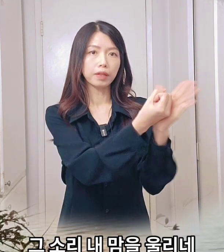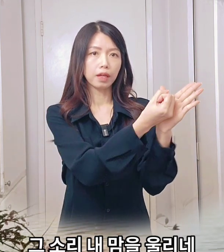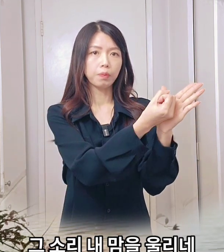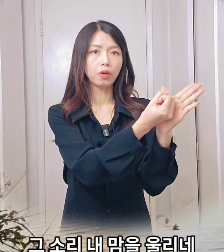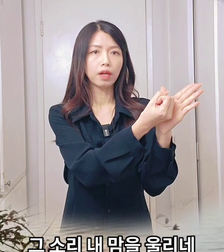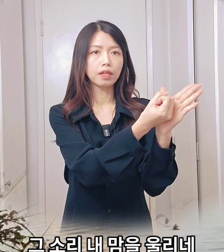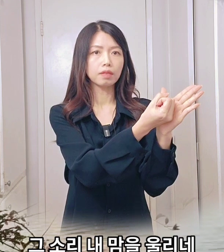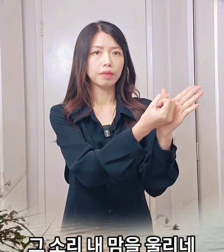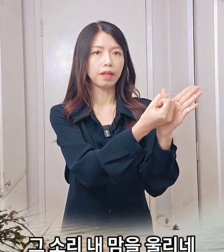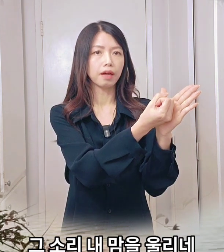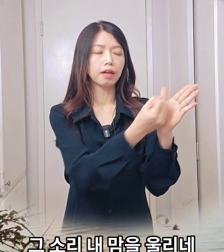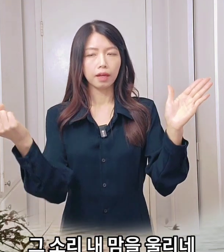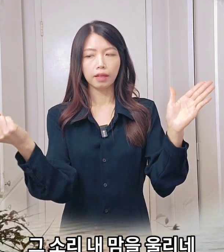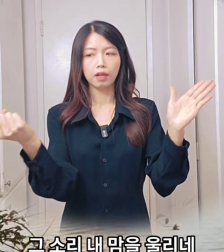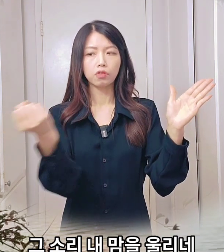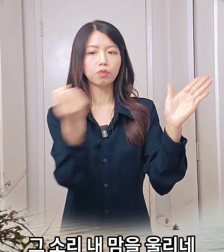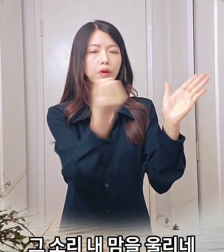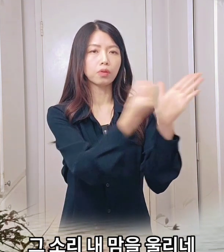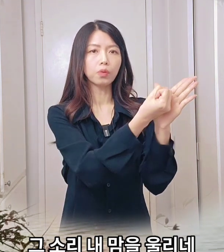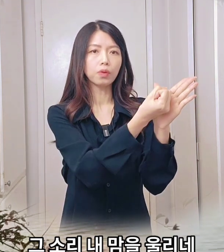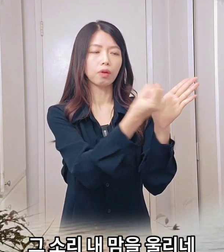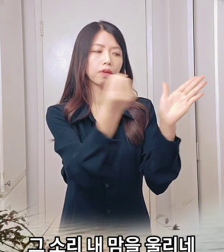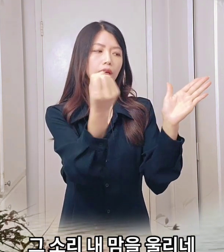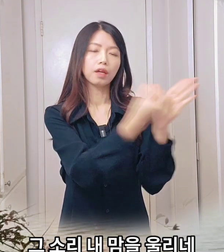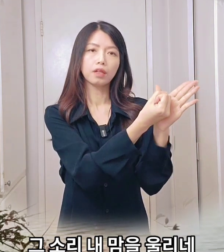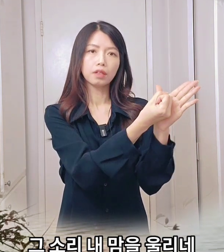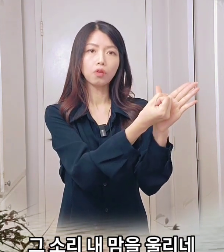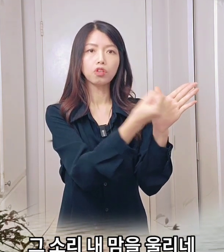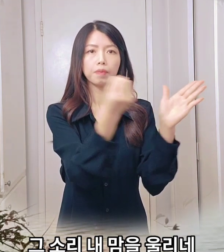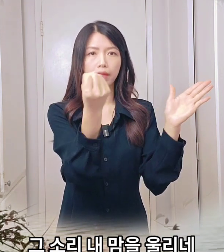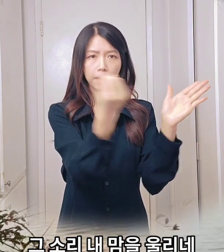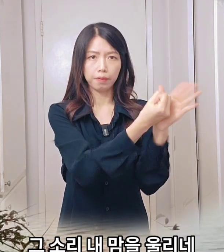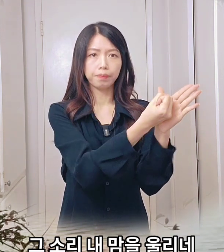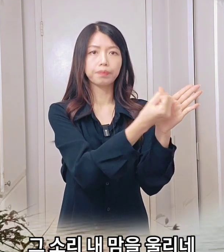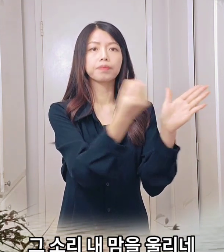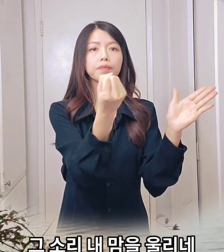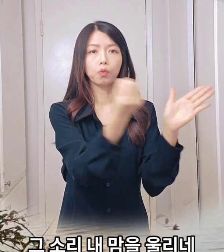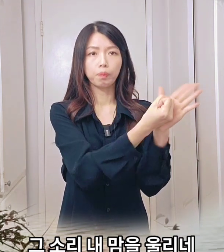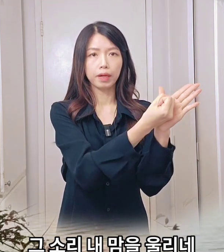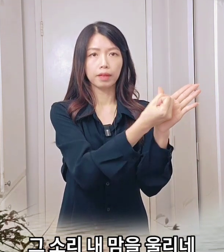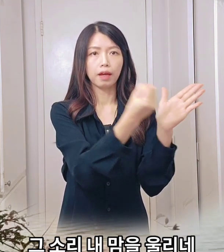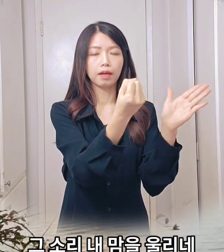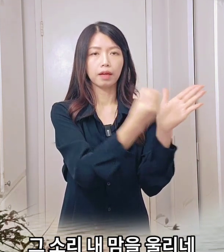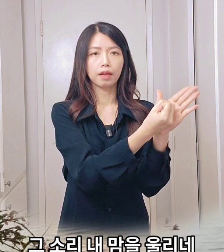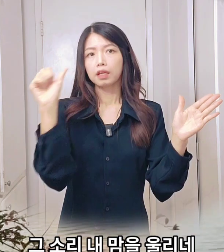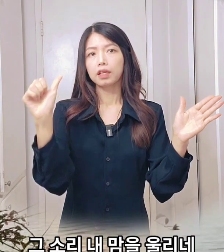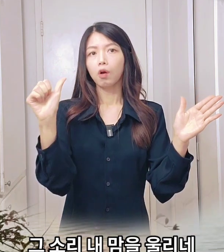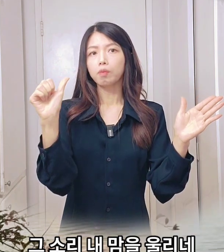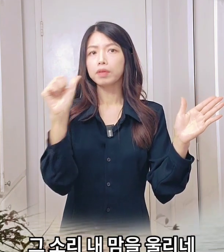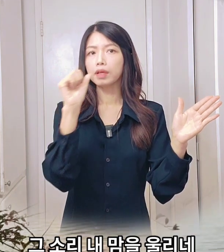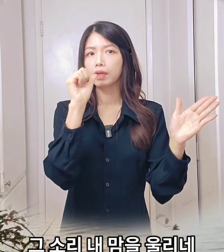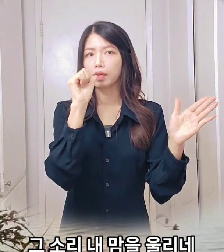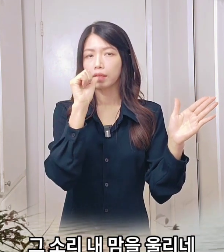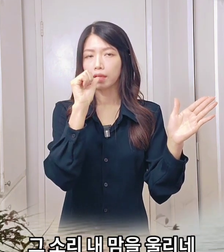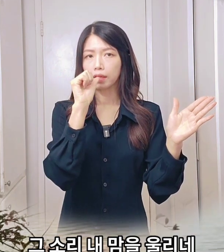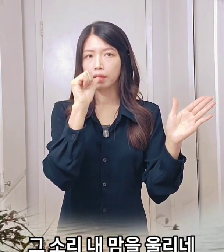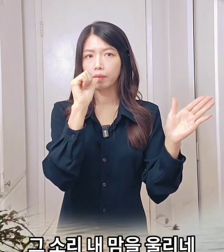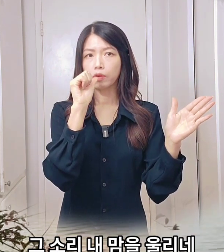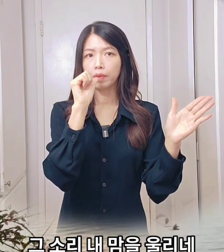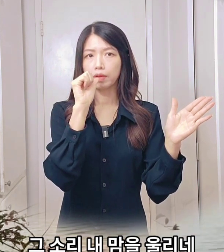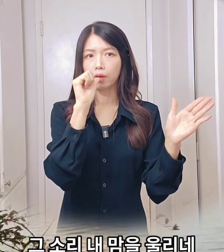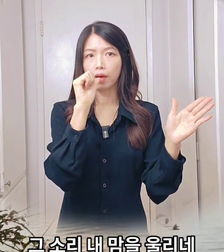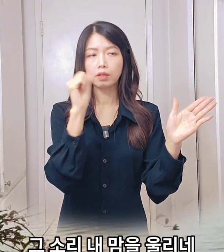못 박다를 표현을 하겠습니다. 다른 주먹으로 이렇게 쳐주시면 돼요. 못 박다. 이 엄지를